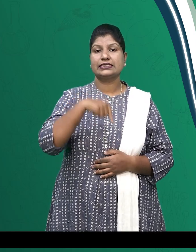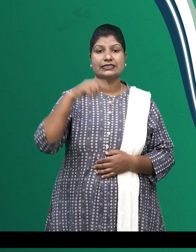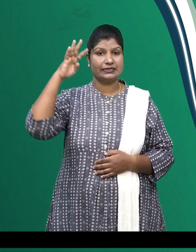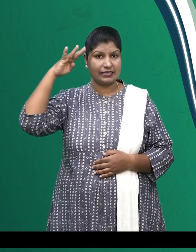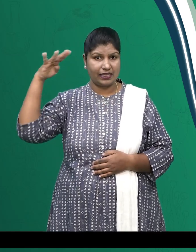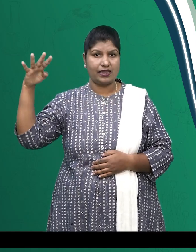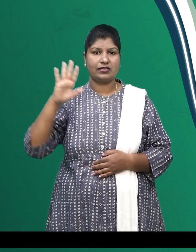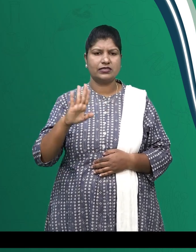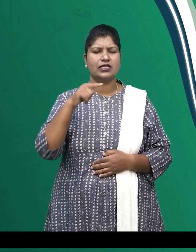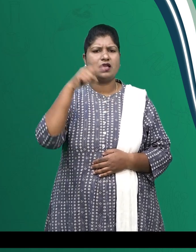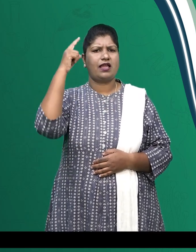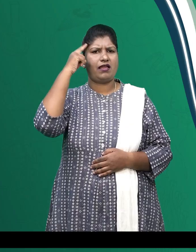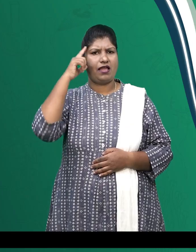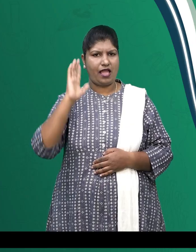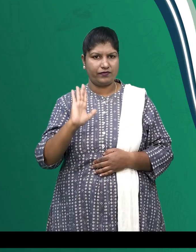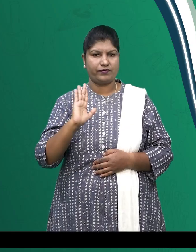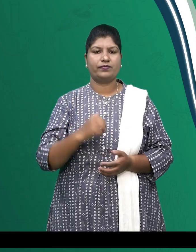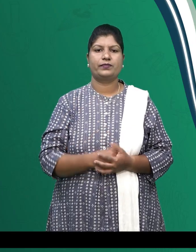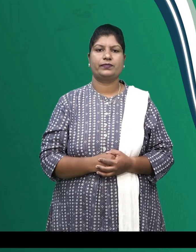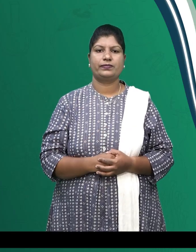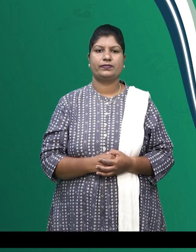सिद्धांत मानता है कि